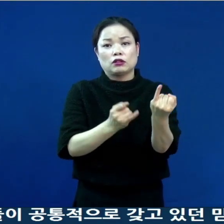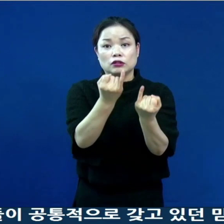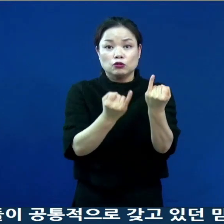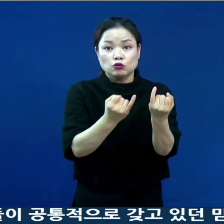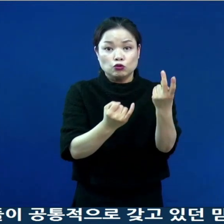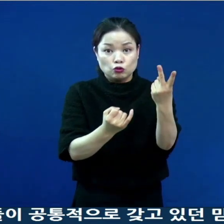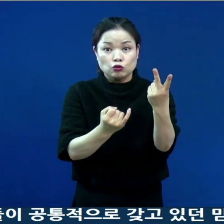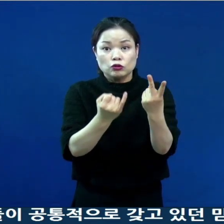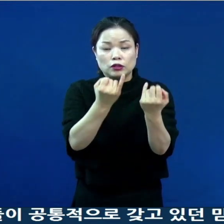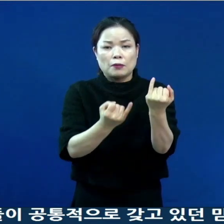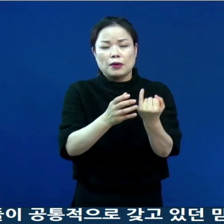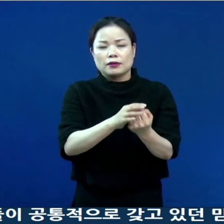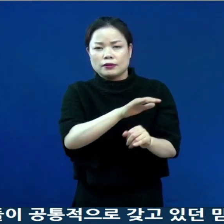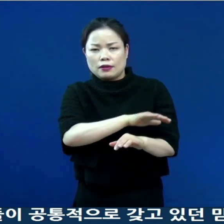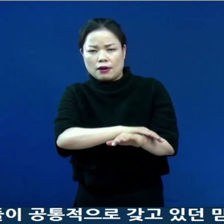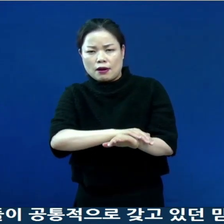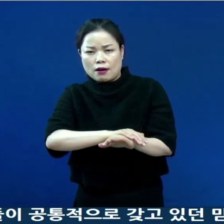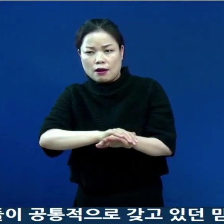여기서 잘 보셔야 돼요.